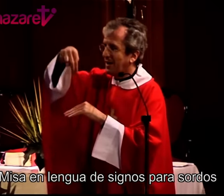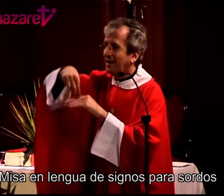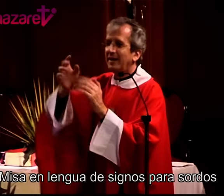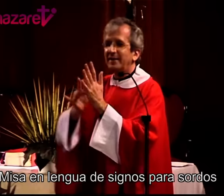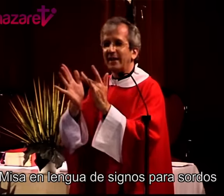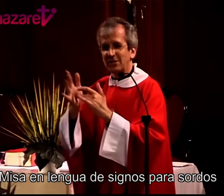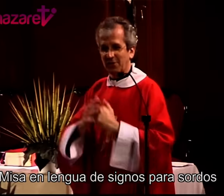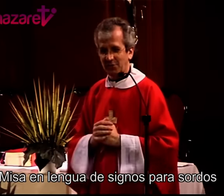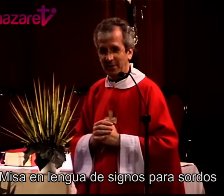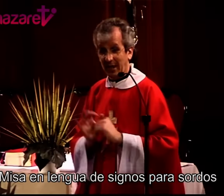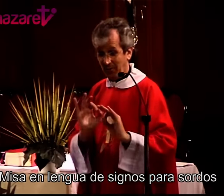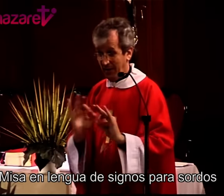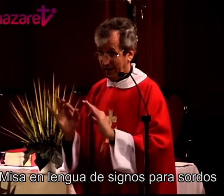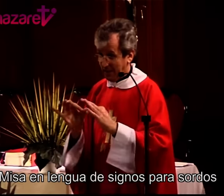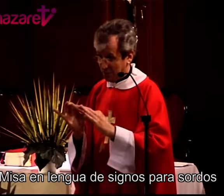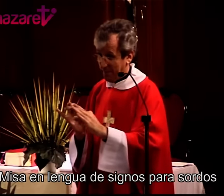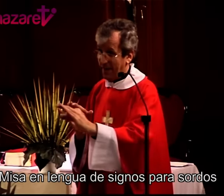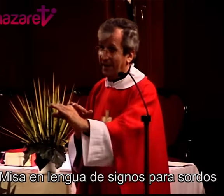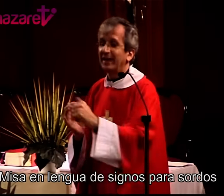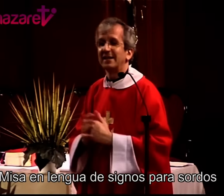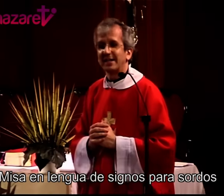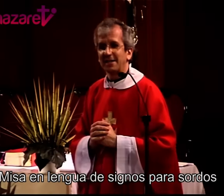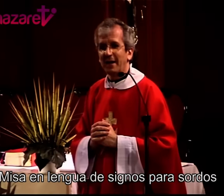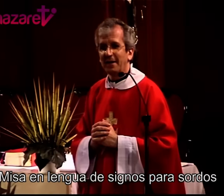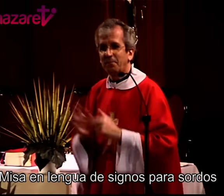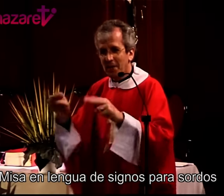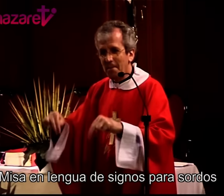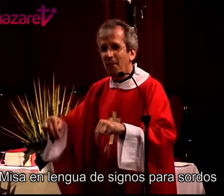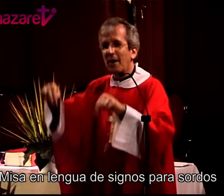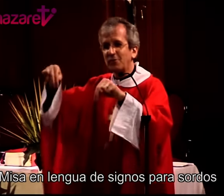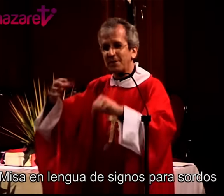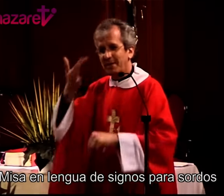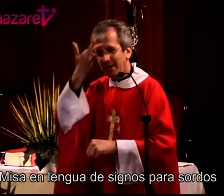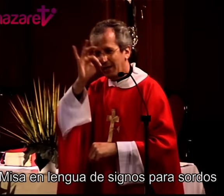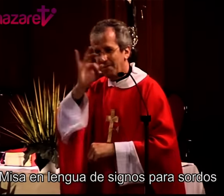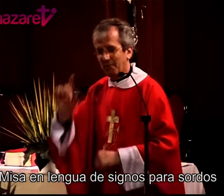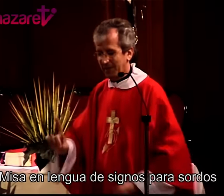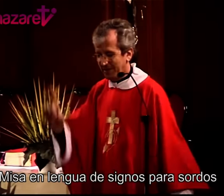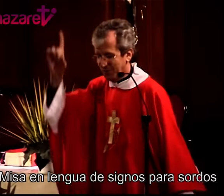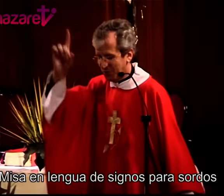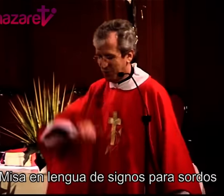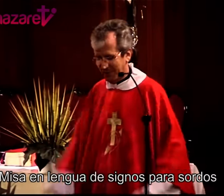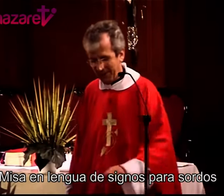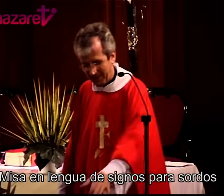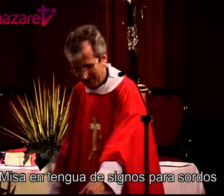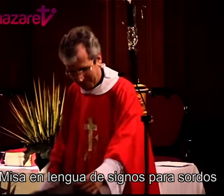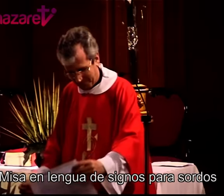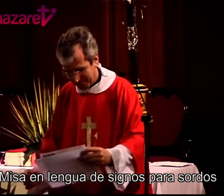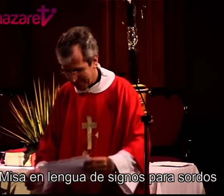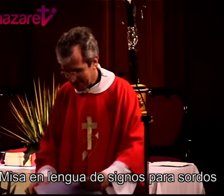la vida de Cristo resucitado, que nos prepara esta semana. Pongámonos de pie y profesemos nuestra